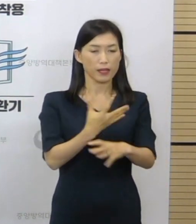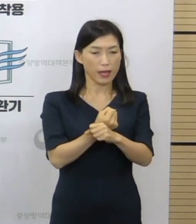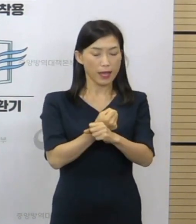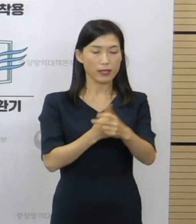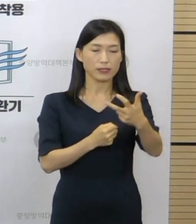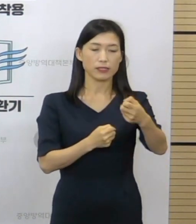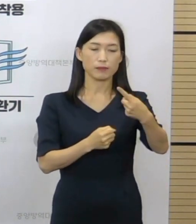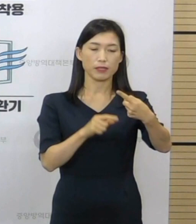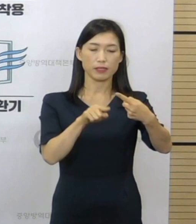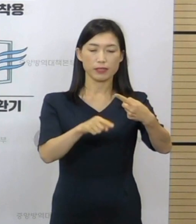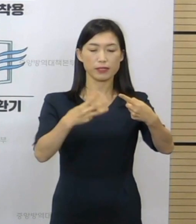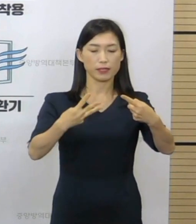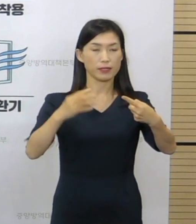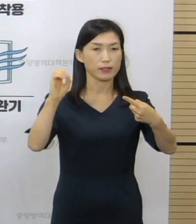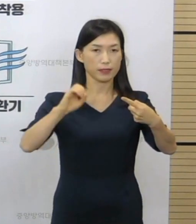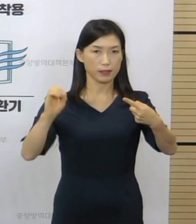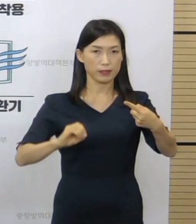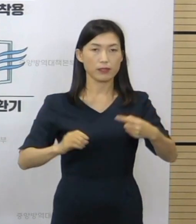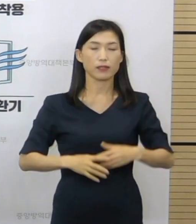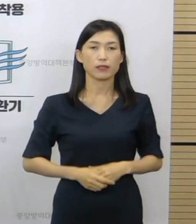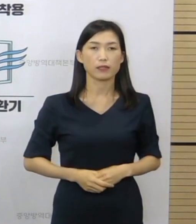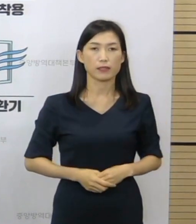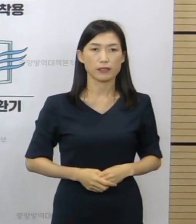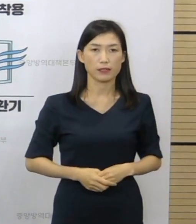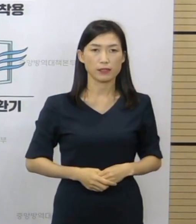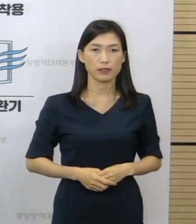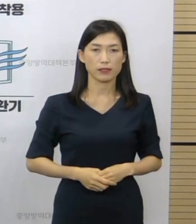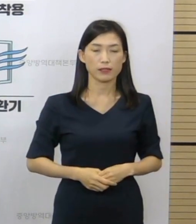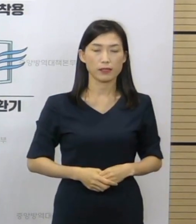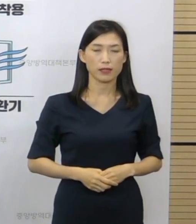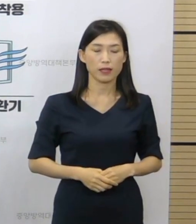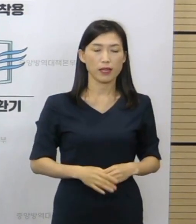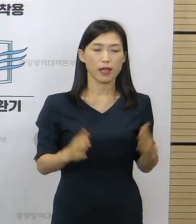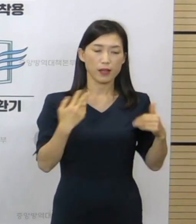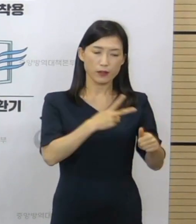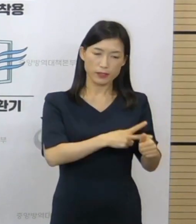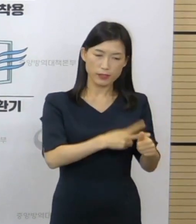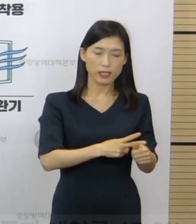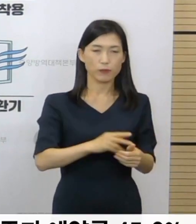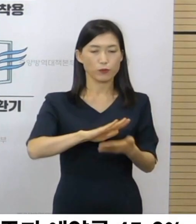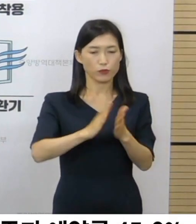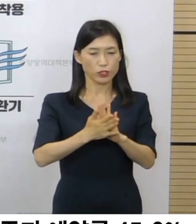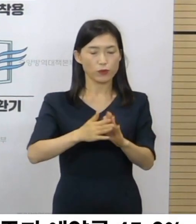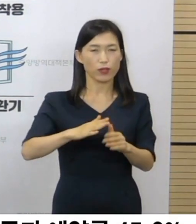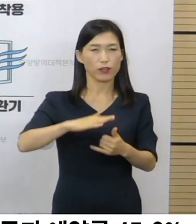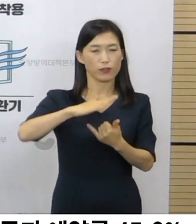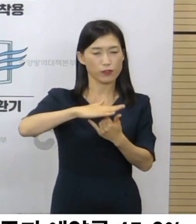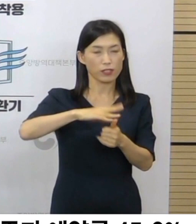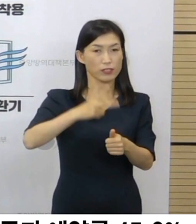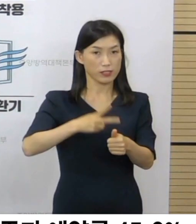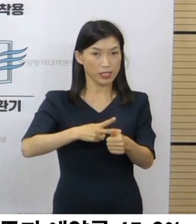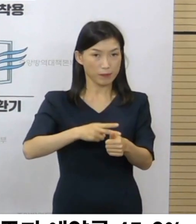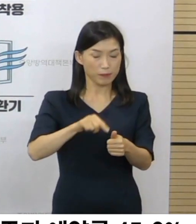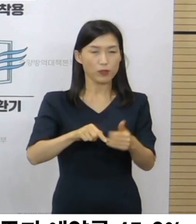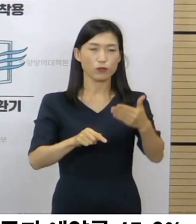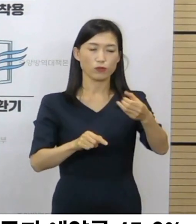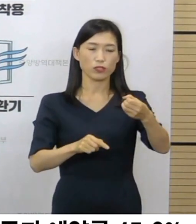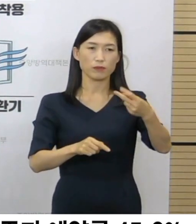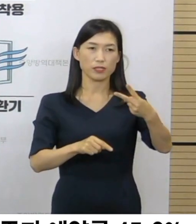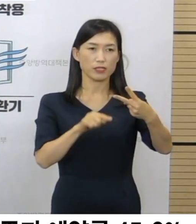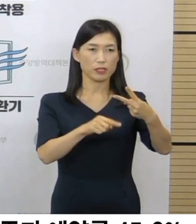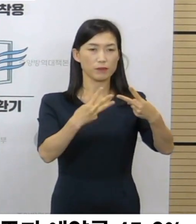71.3% 입니다 교육 보육 종사자 및 졸 범 인력은 93.4%